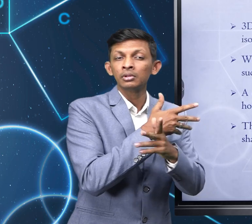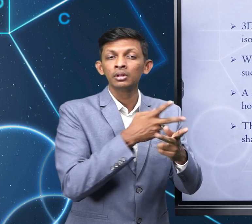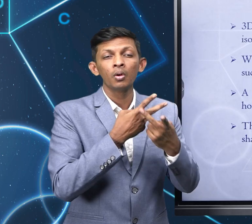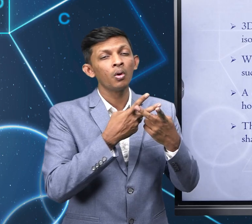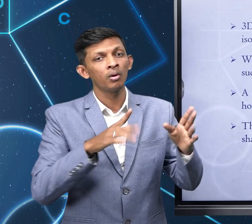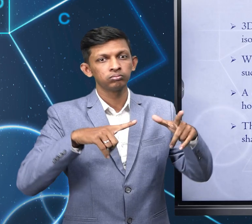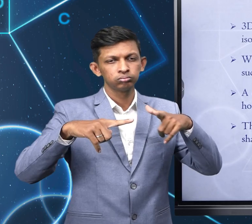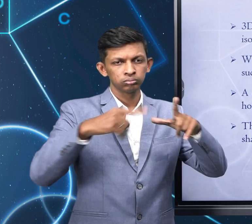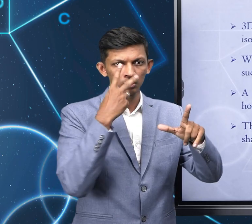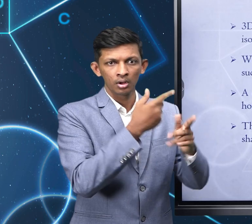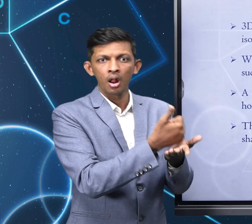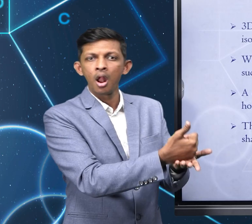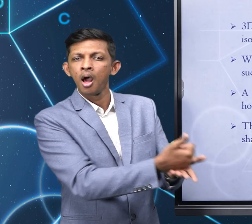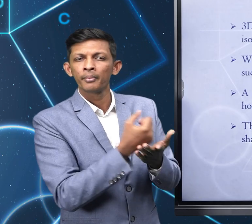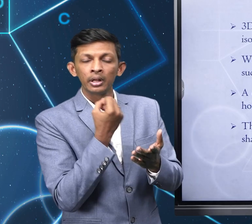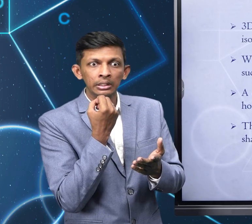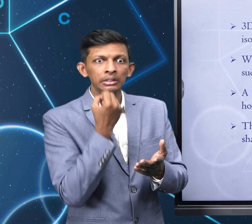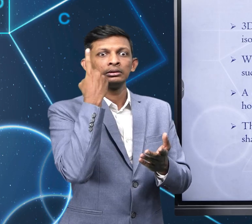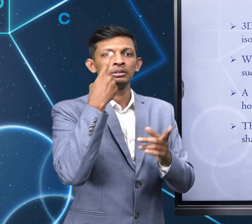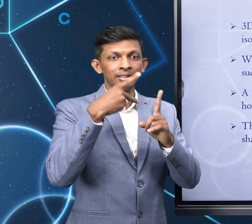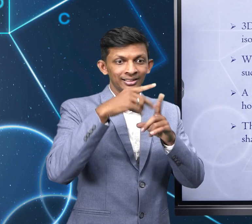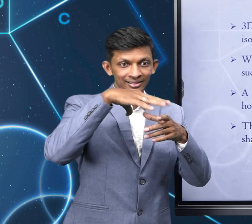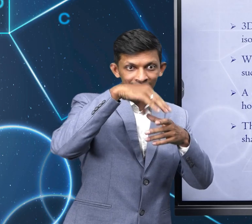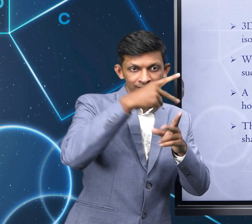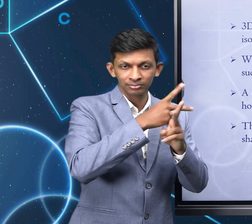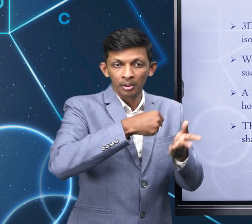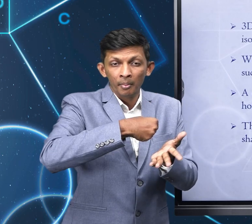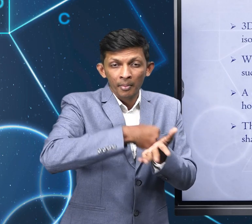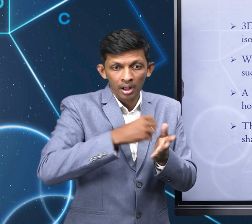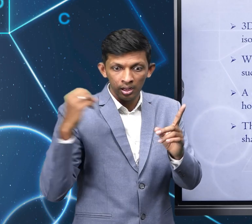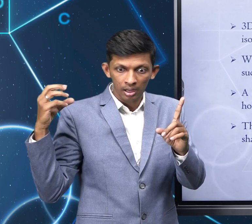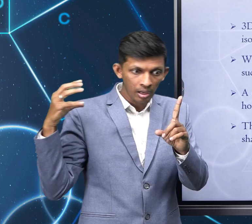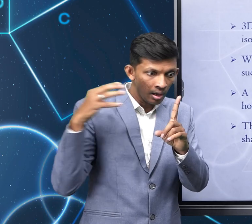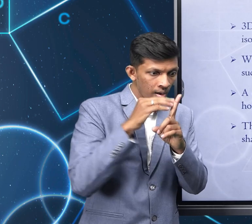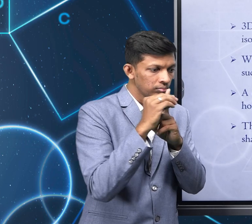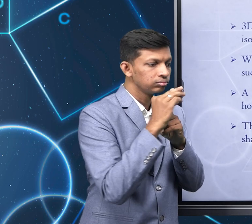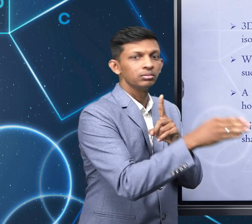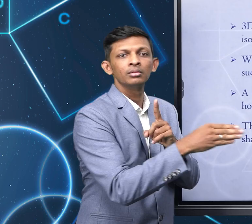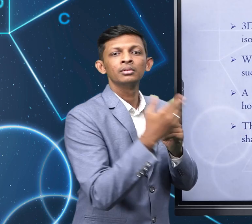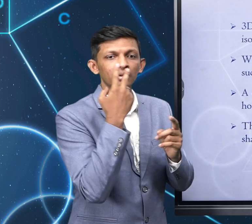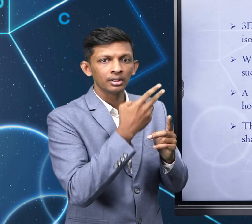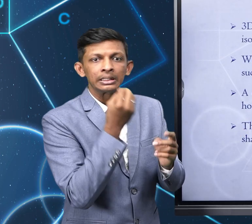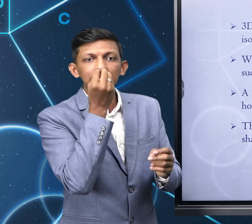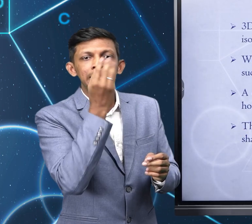सावली आपल्याला प्रकाशाच्या दिशेच्या आधारे त्याचा आकार समजण्यास मदत करू